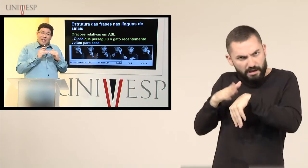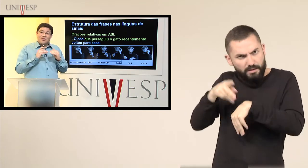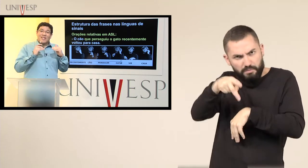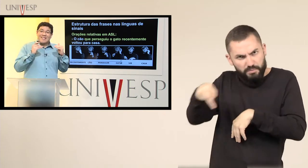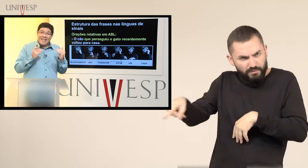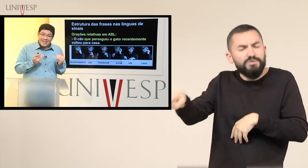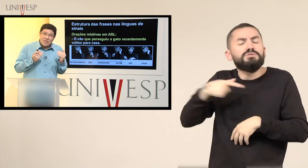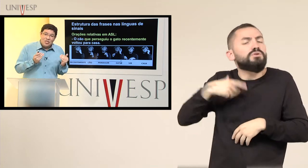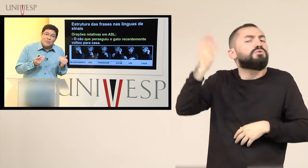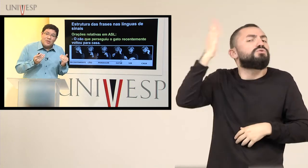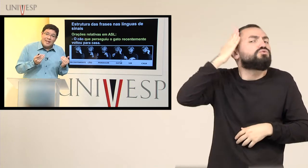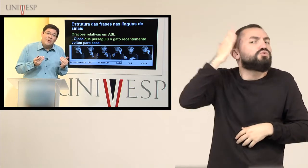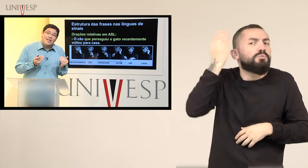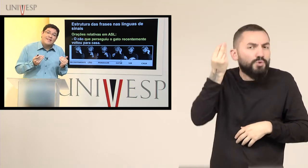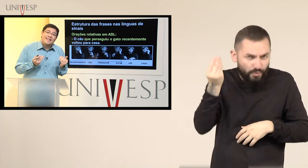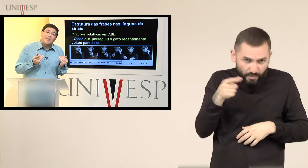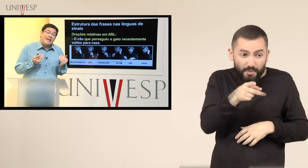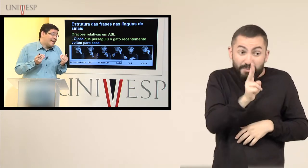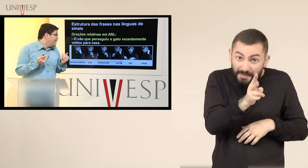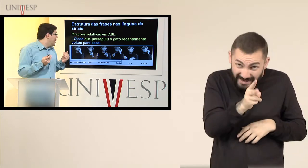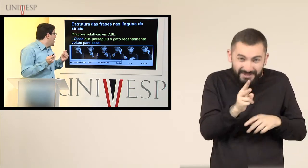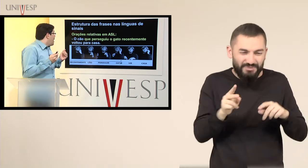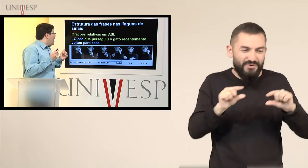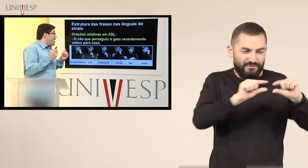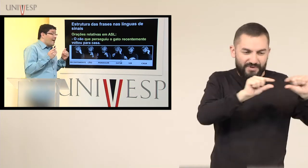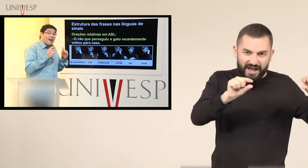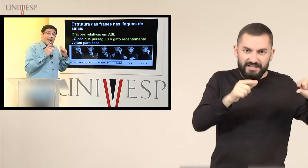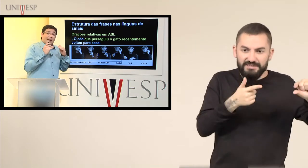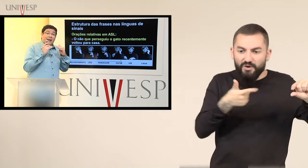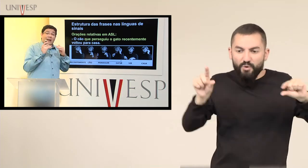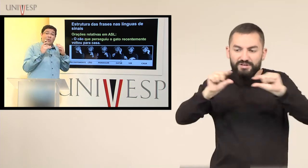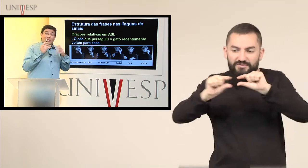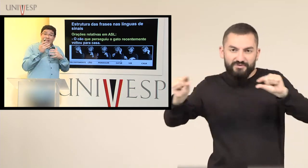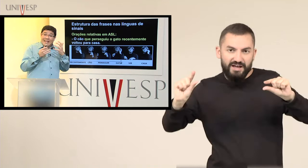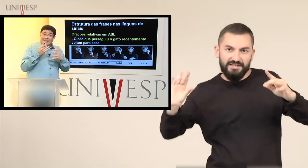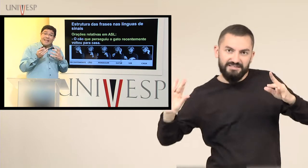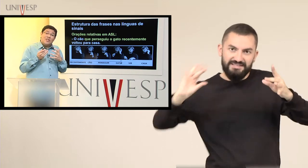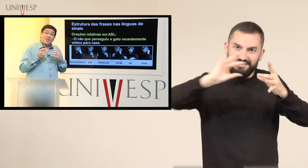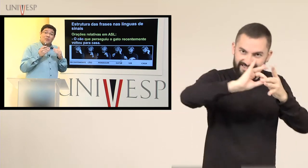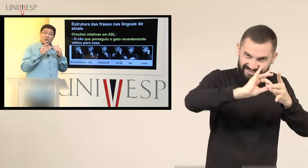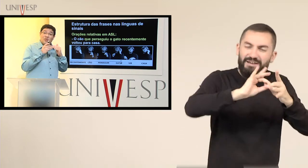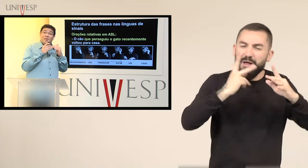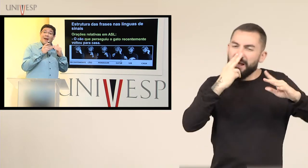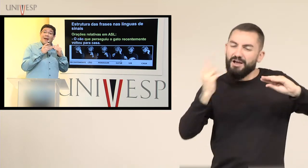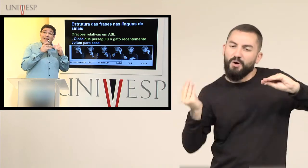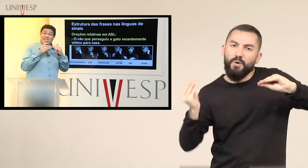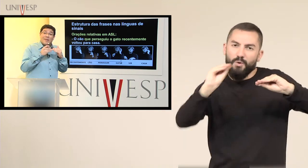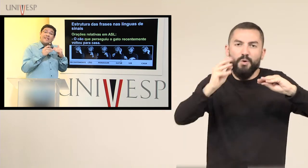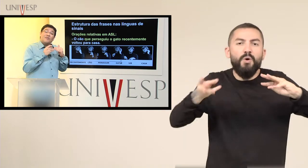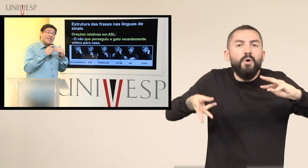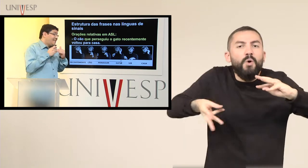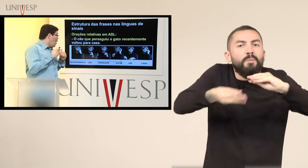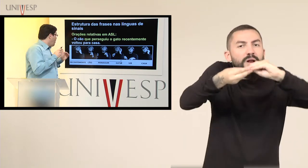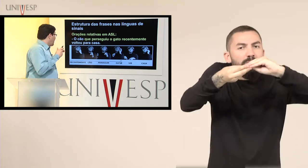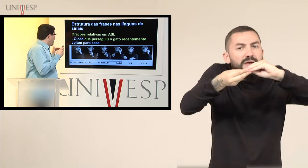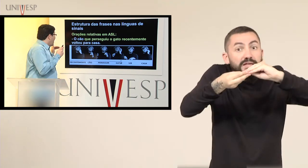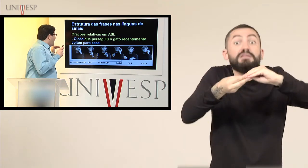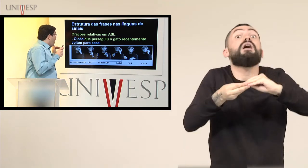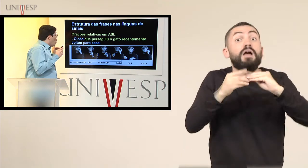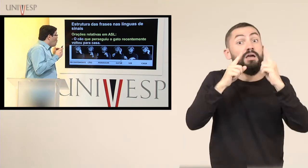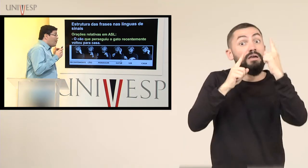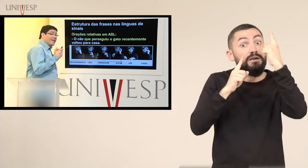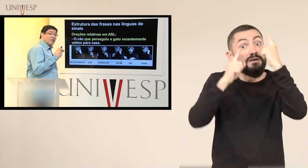produção de orações desse tipo na língua de sinais americana, o sinalizante produz uma expressão facial